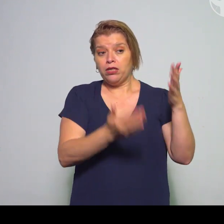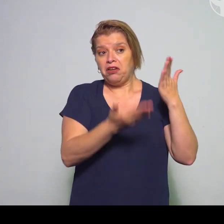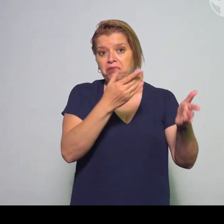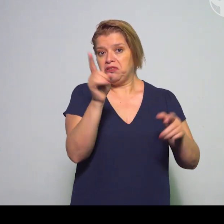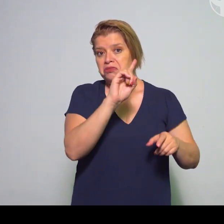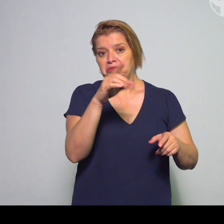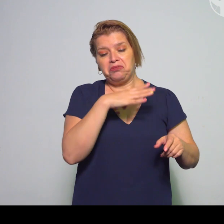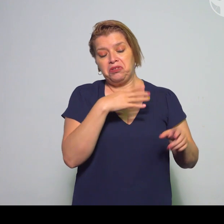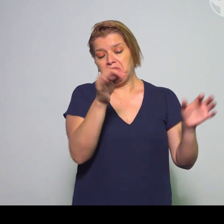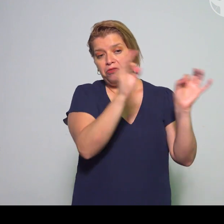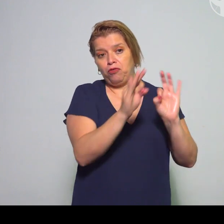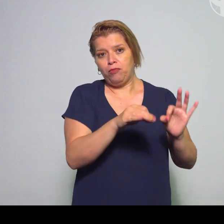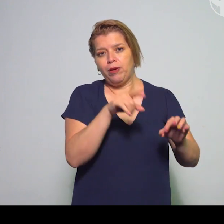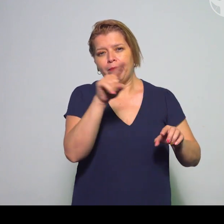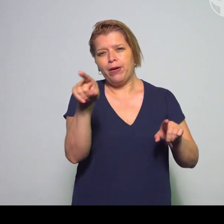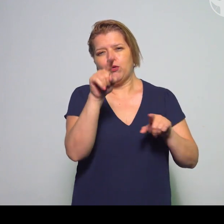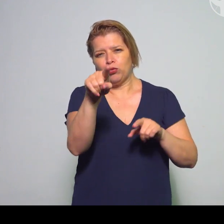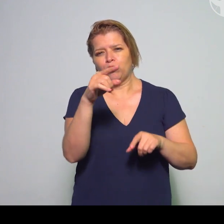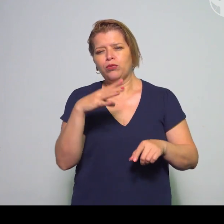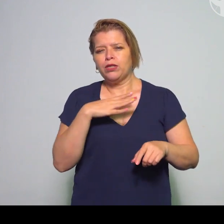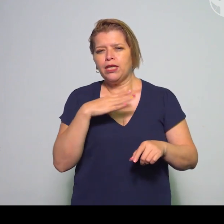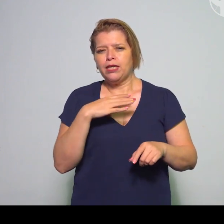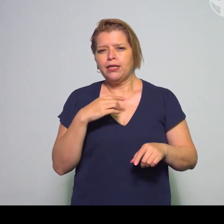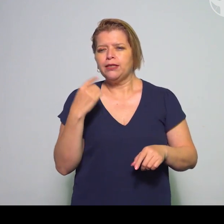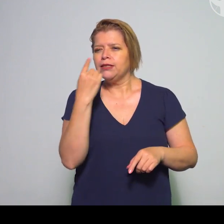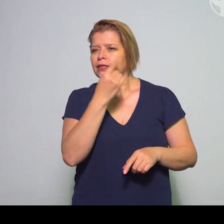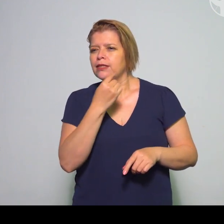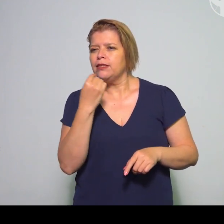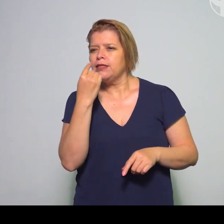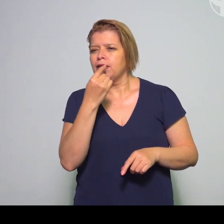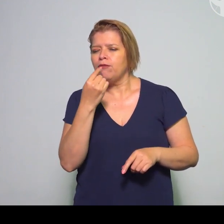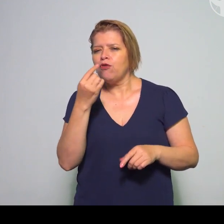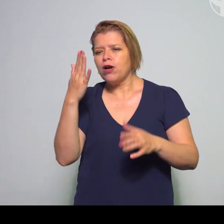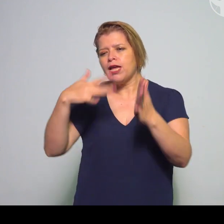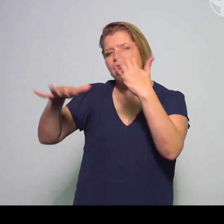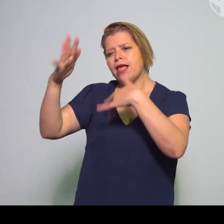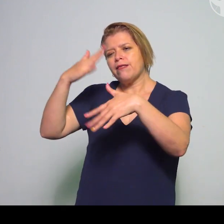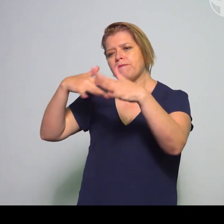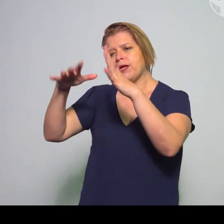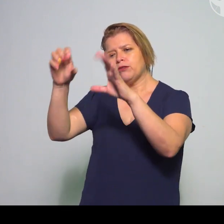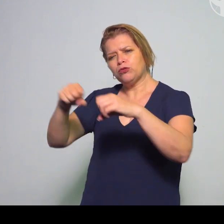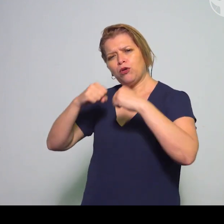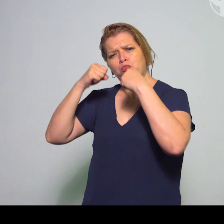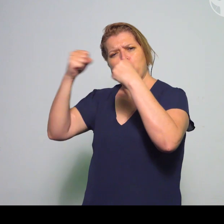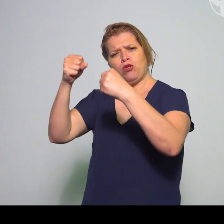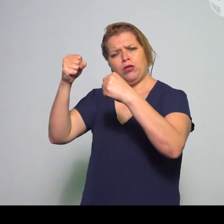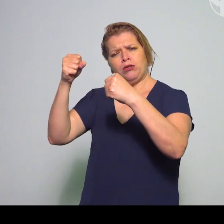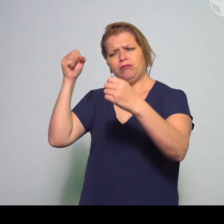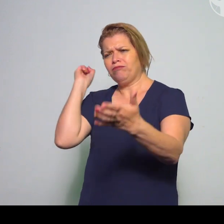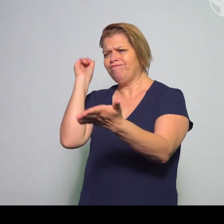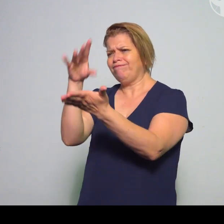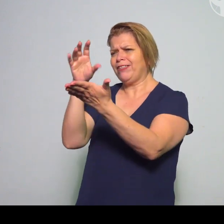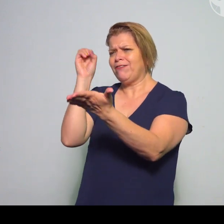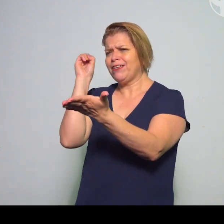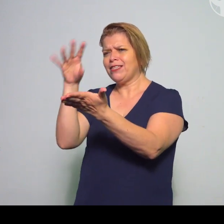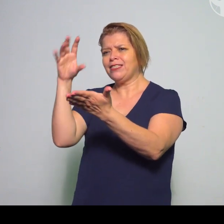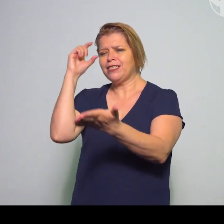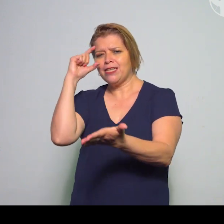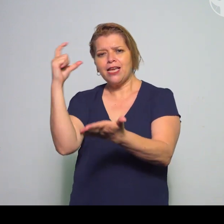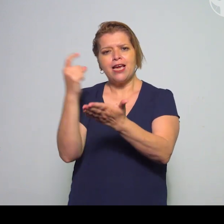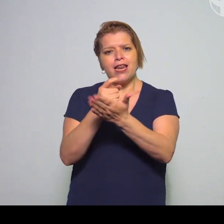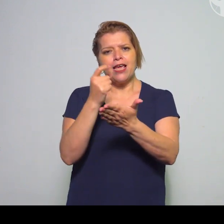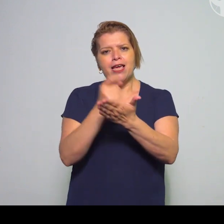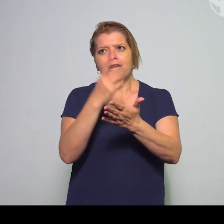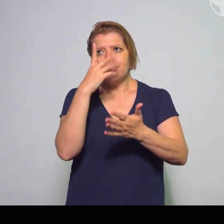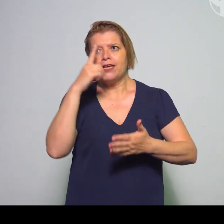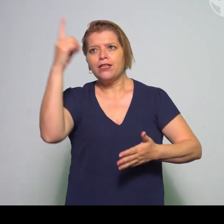forma, pero tú tienes en tu boca ese poder de continuar bendiciendo el proceso y de seguir creyendo